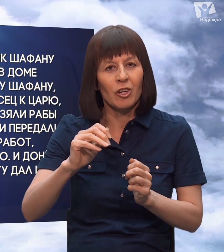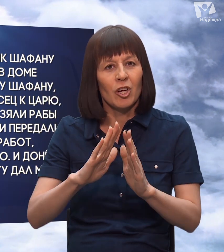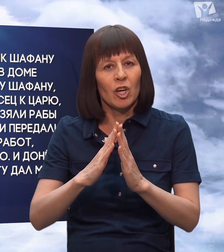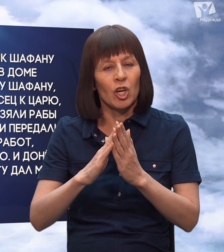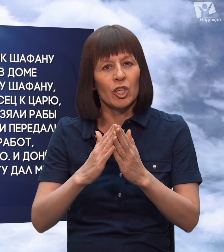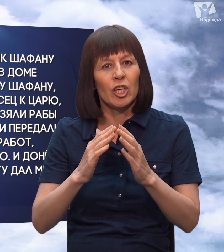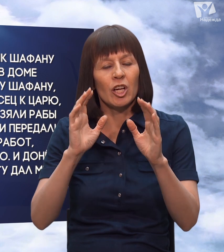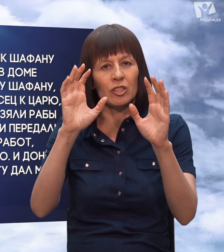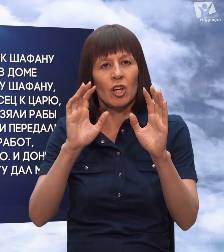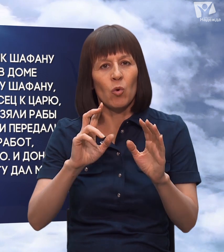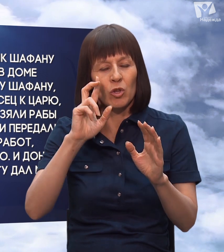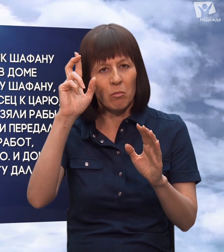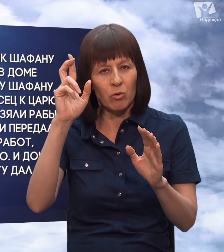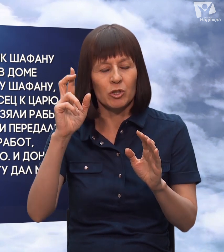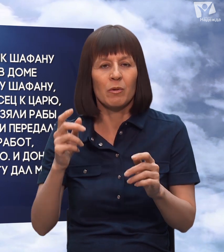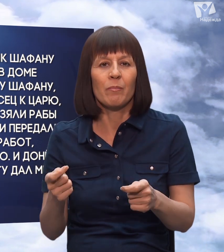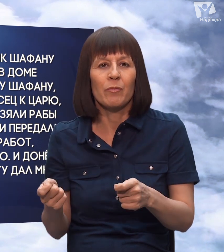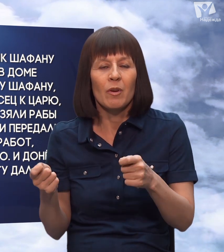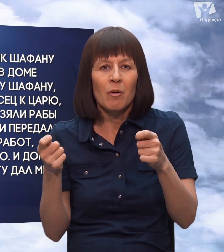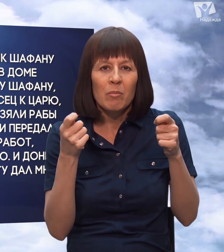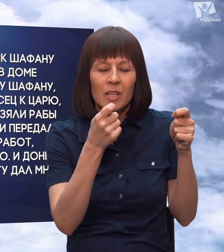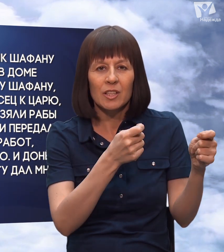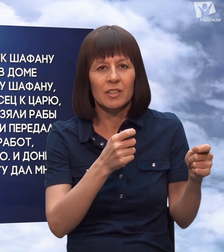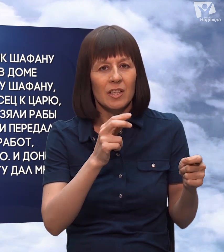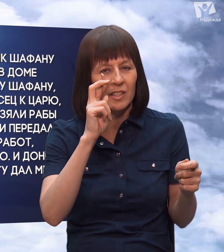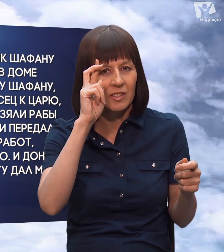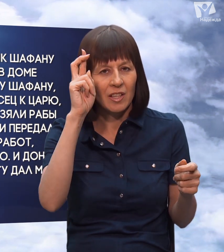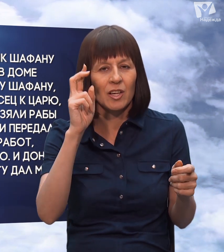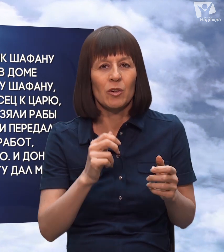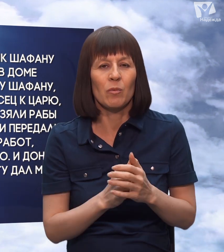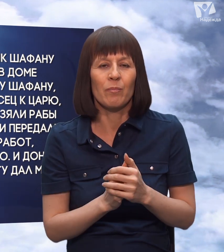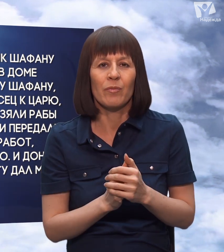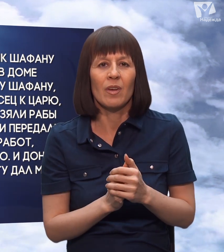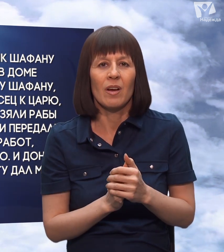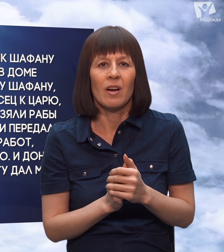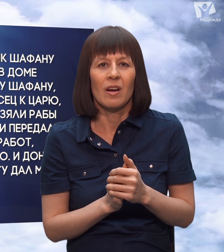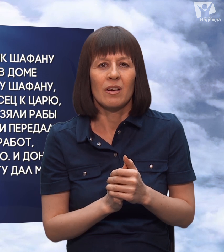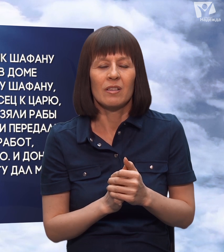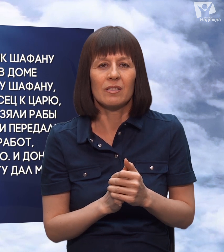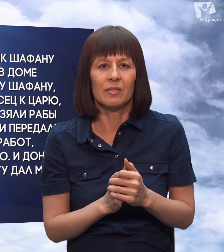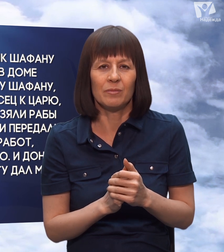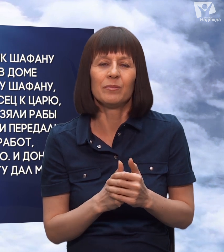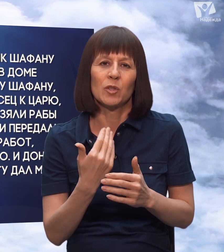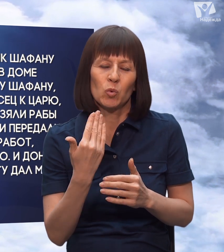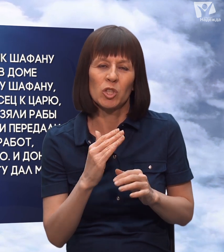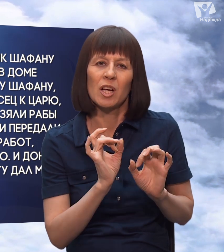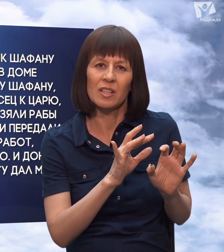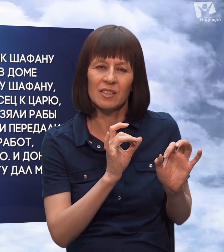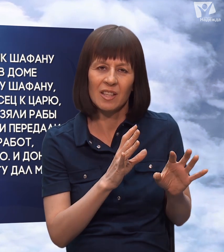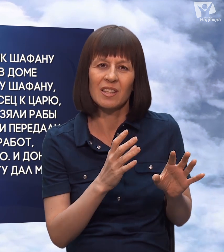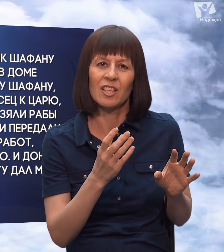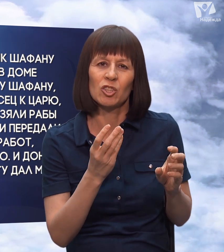царю ответ и сказал взяли рыбы твое серебро найденная в доме и передали его в руки производителем работ